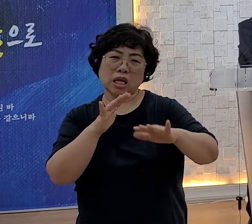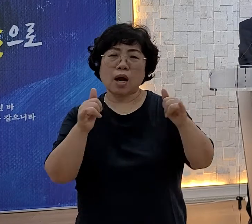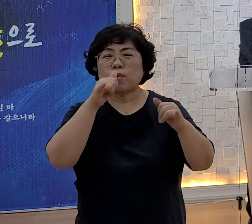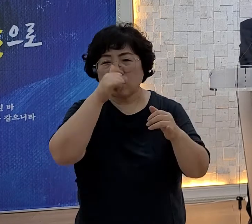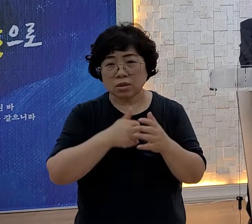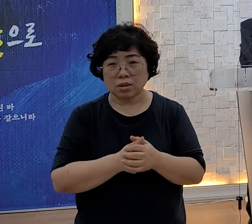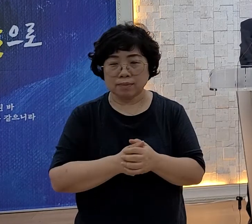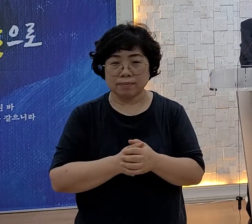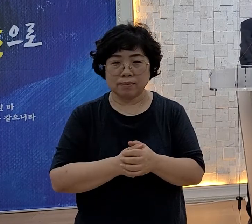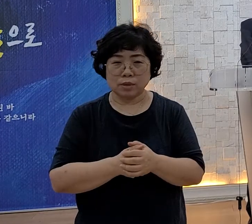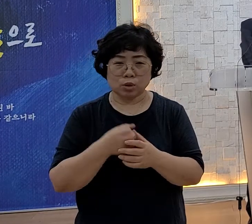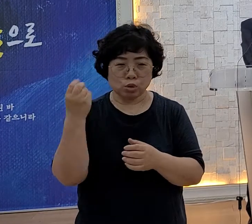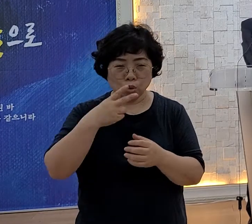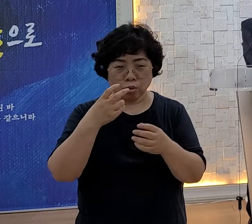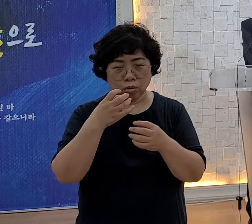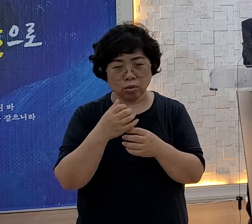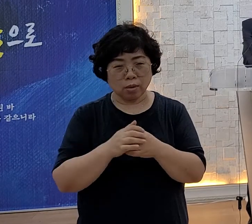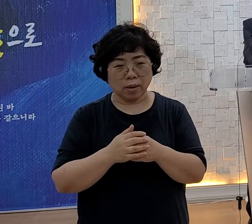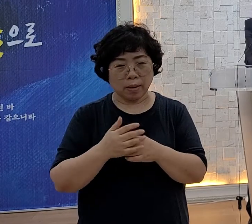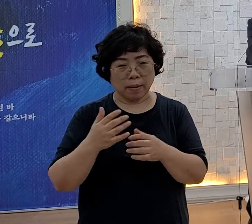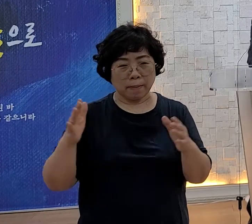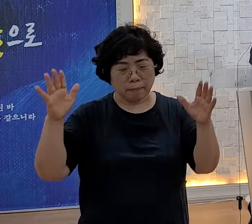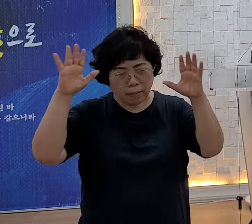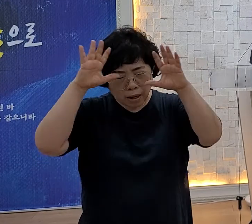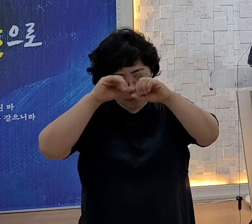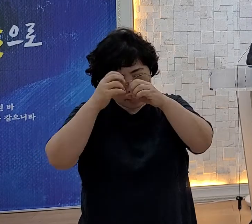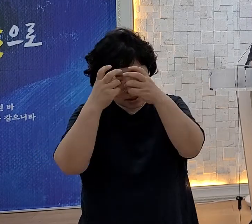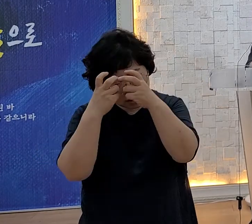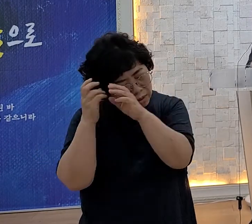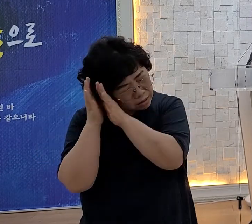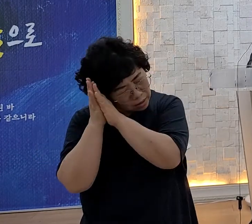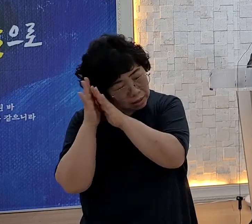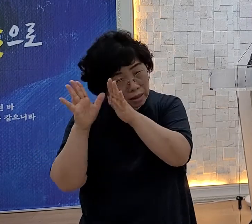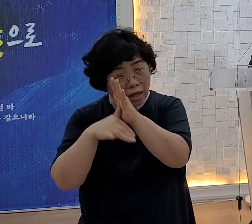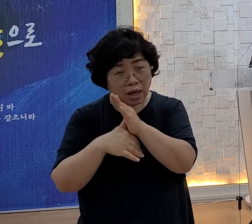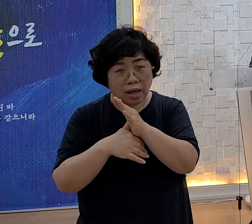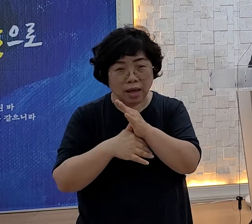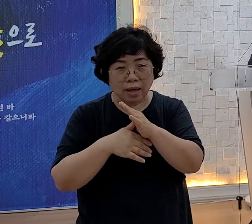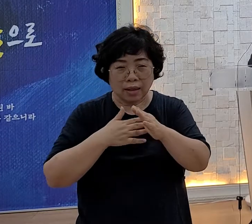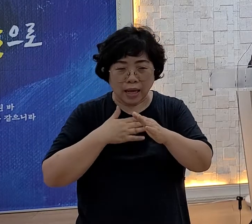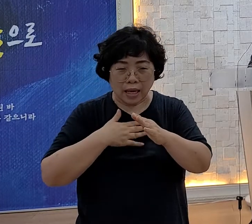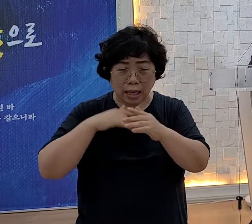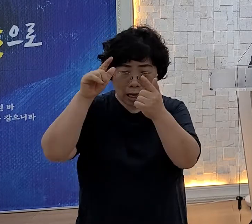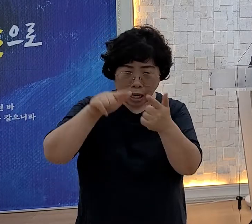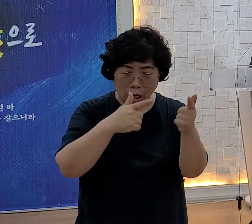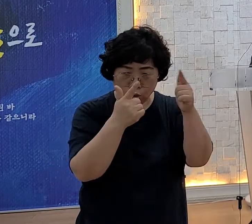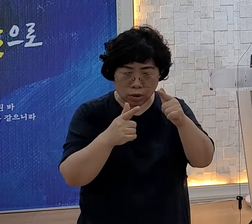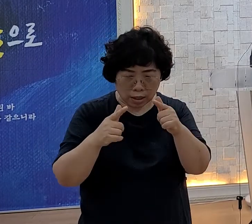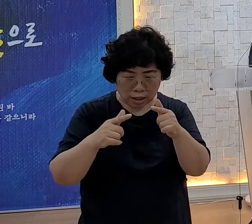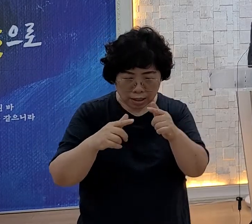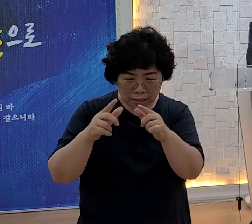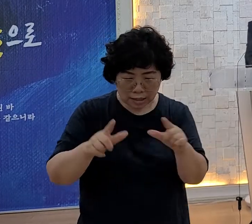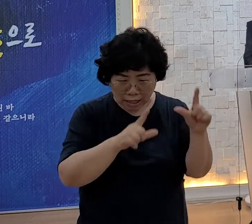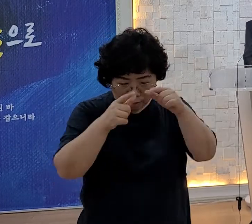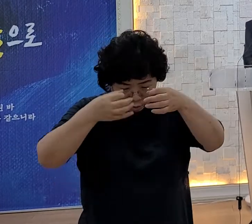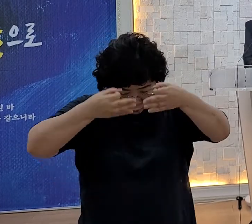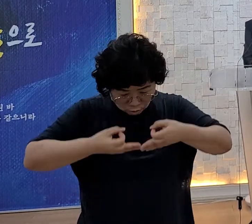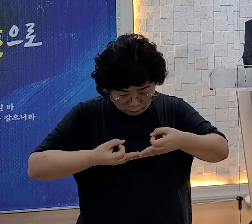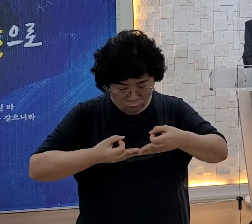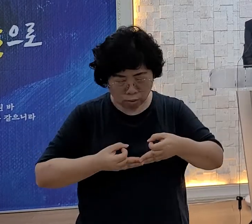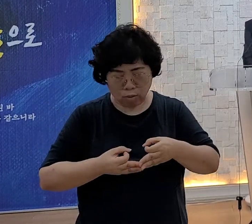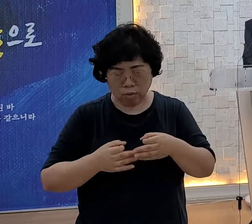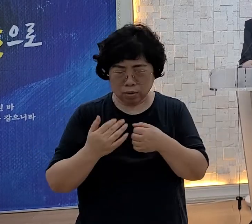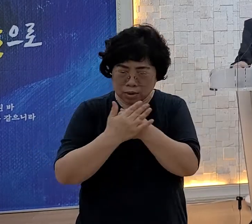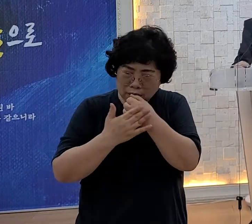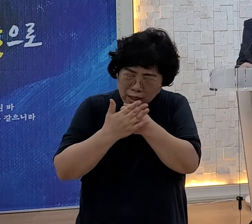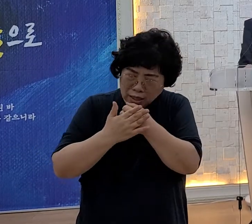동행해 주시고 나의 이 주어진 삶 가운데 내가 최선을 다하며 그 일을 잘 마무리할 수 있도록 은혜 주신 것에 대한